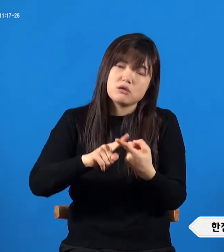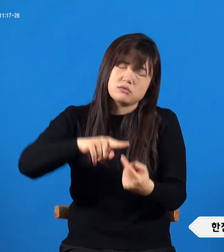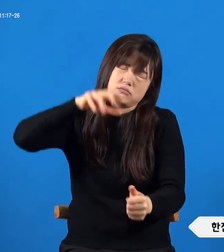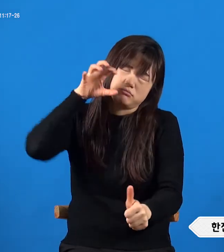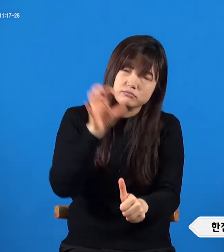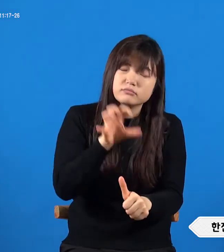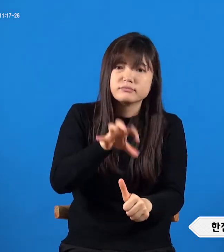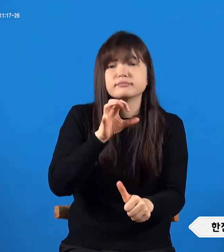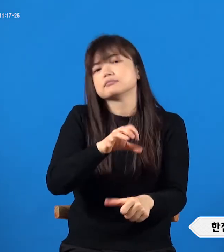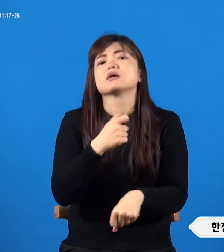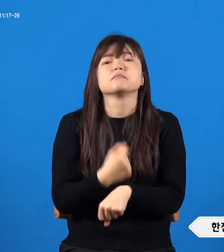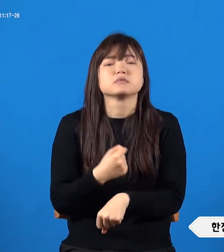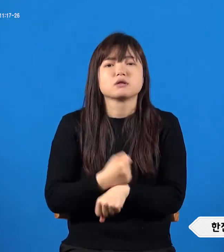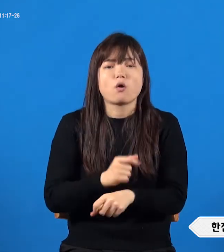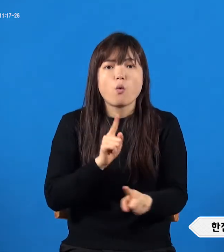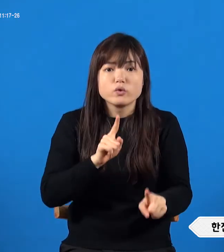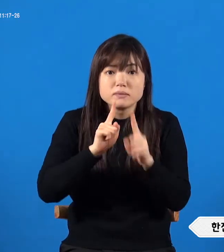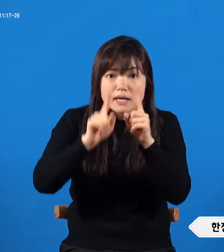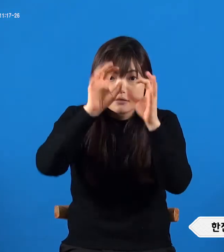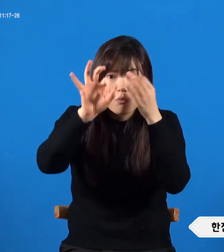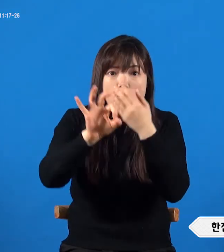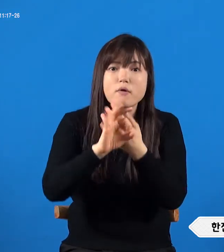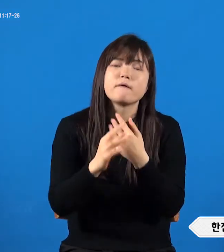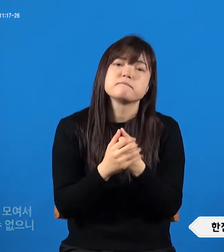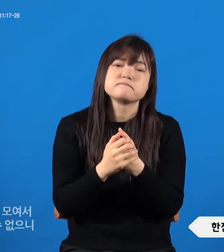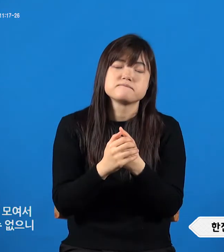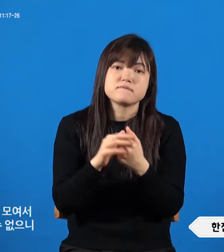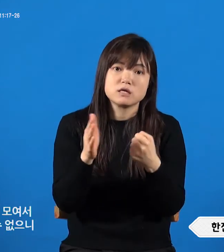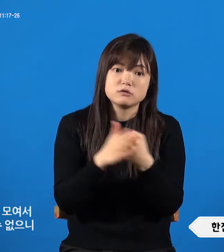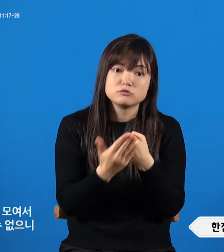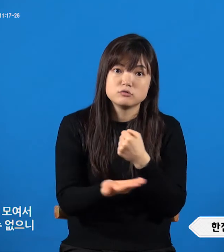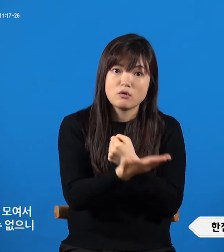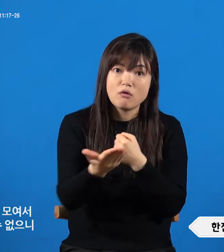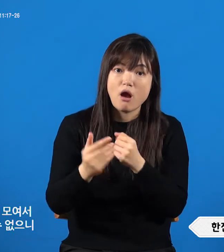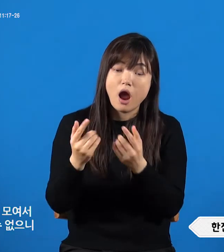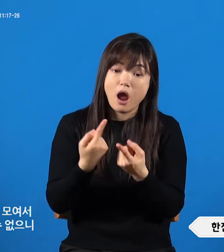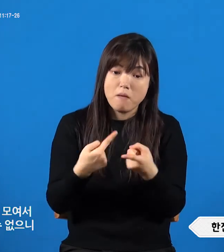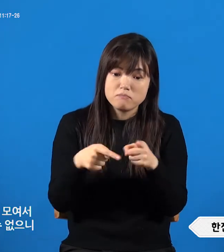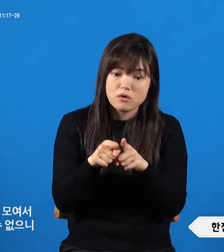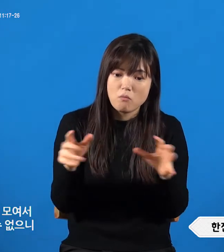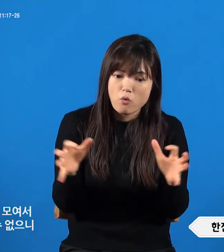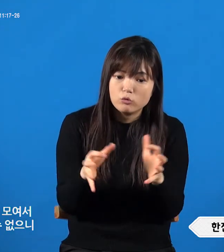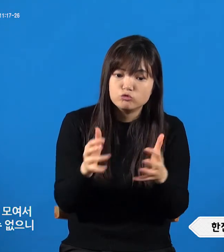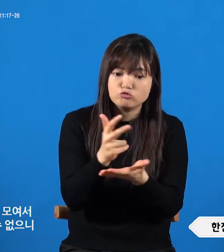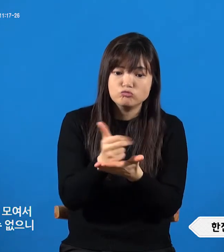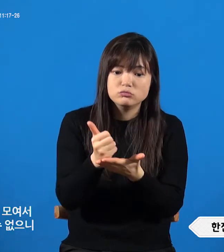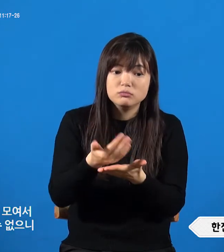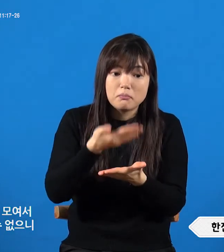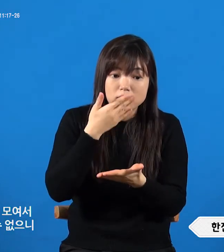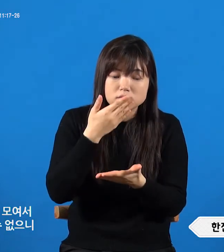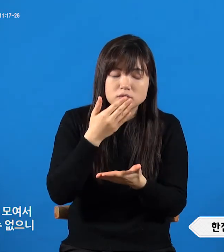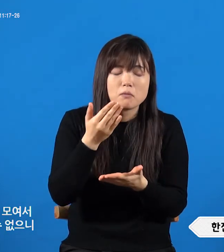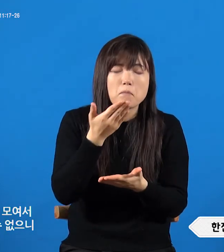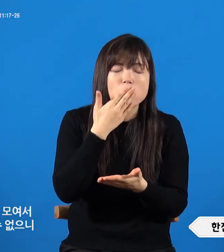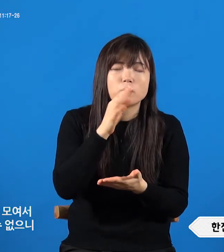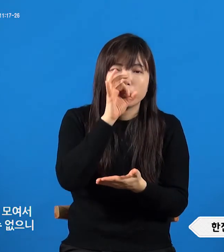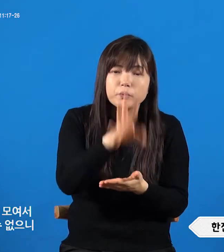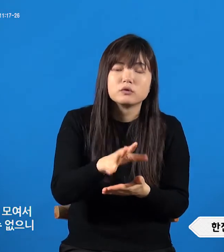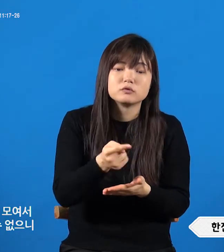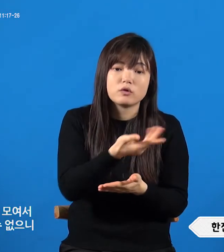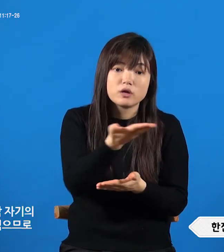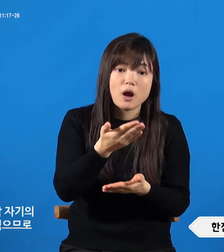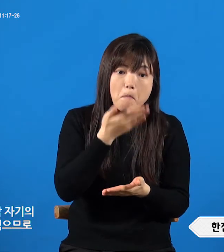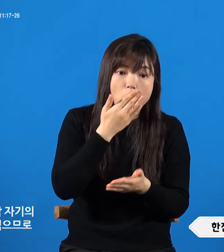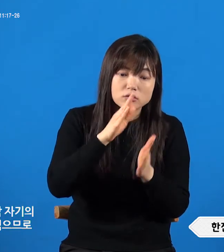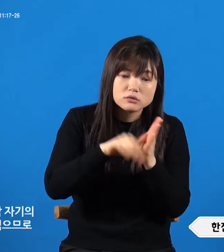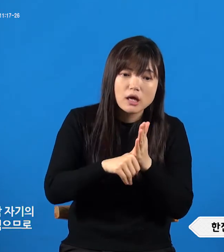책망합니다. 오늘 읽은 말씀 20절부터 보면 그런즉 너희가 함께 모여서 주의 만찬을 먹을 수 없으니 이는